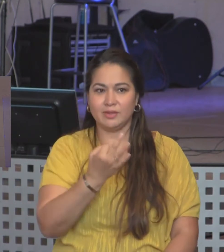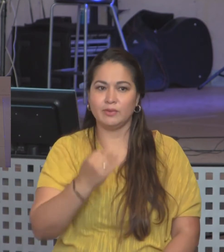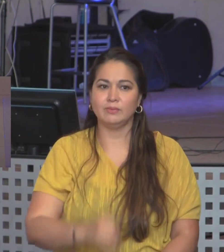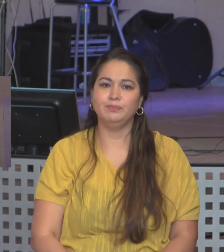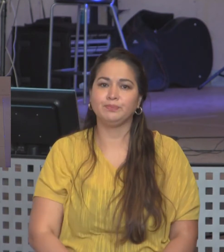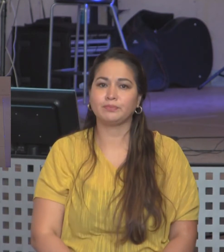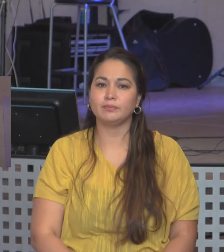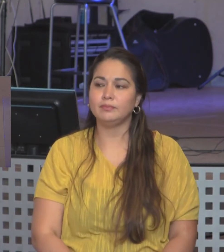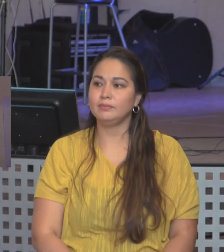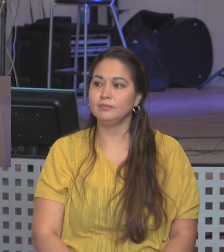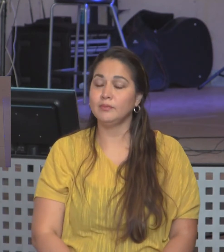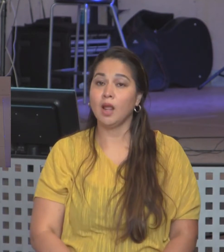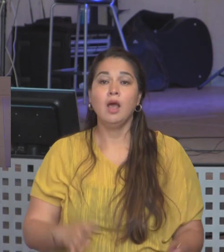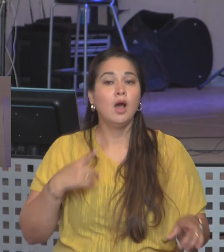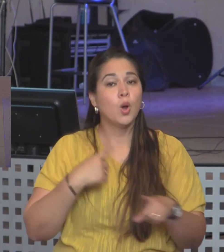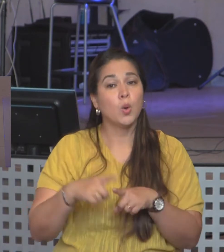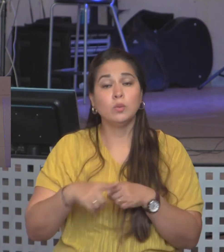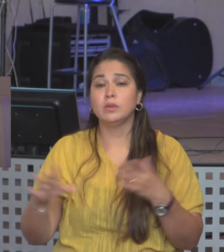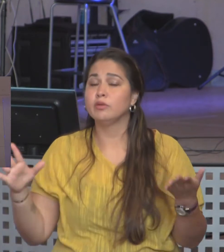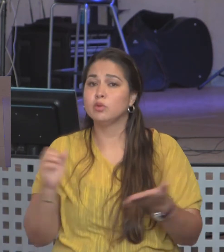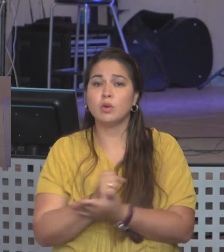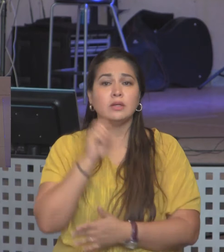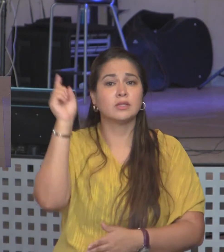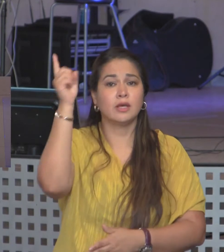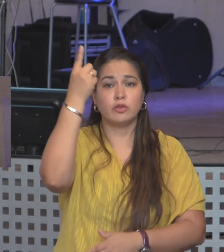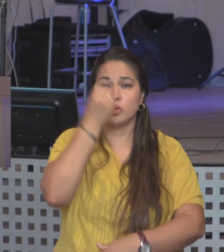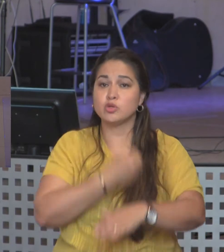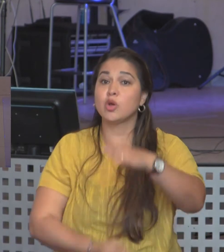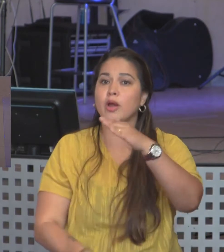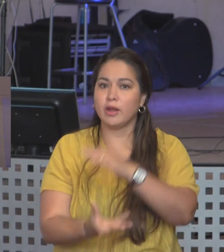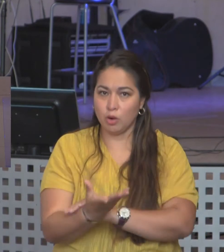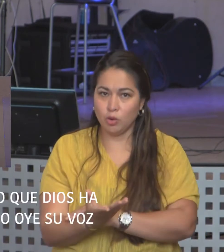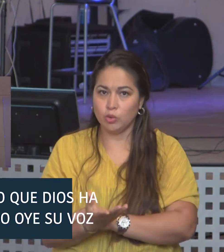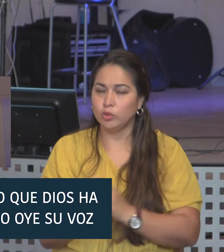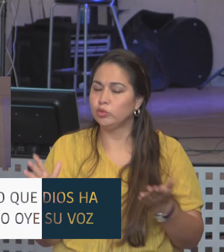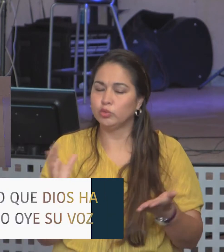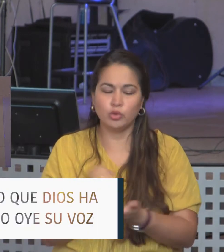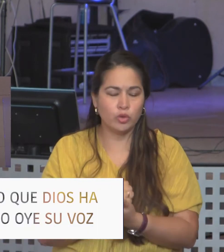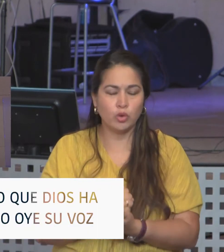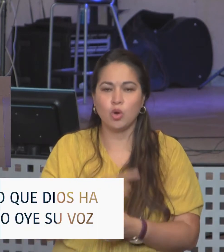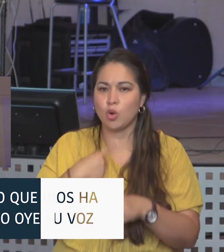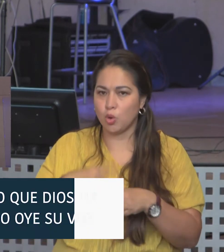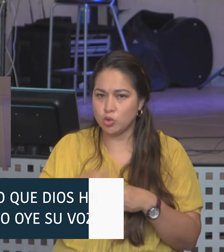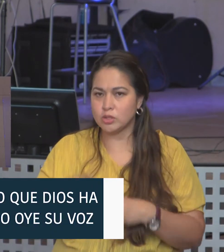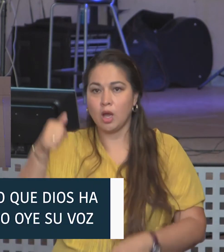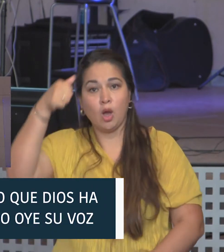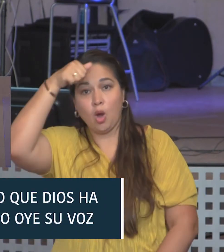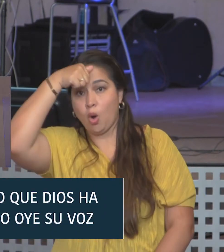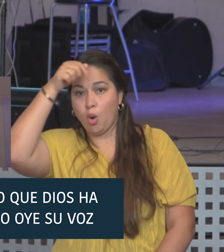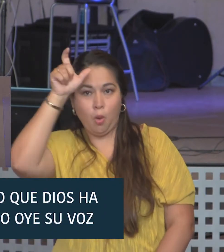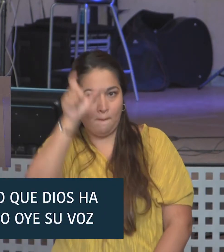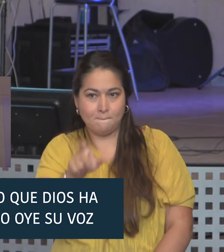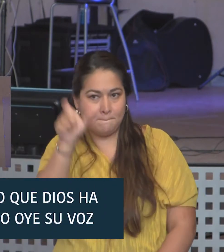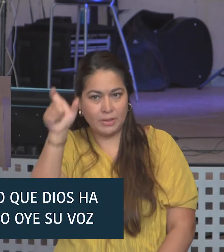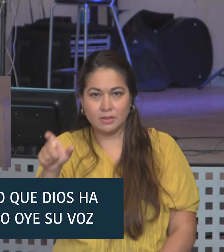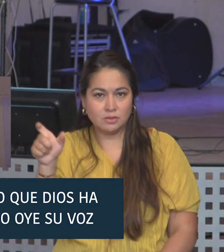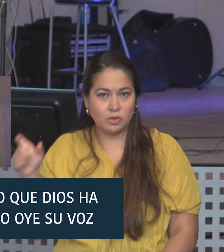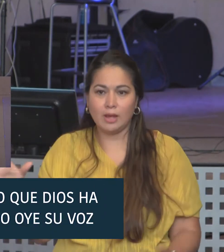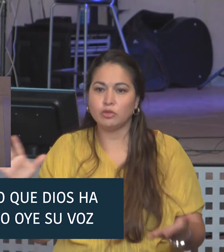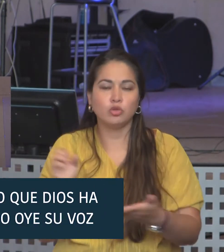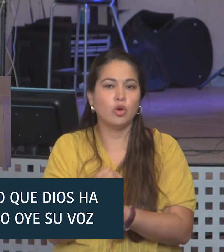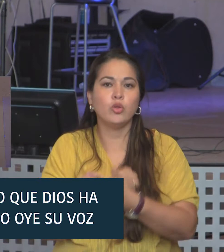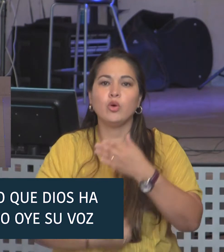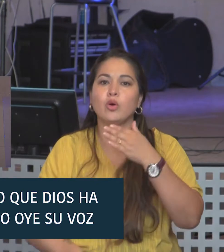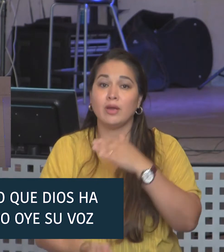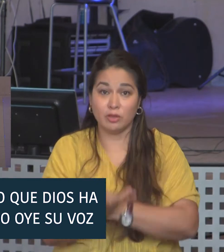Todo lo que Dios ha creado, todo absolutamente lo que Dios ha creado es susceptible